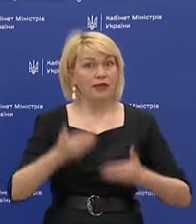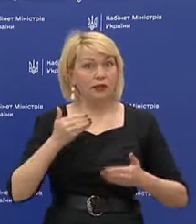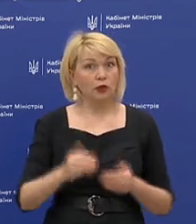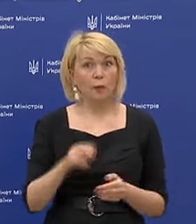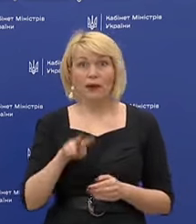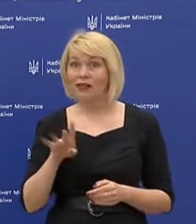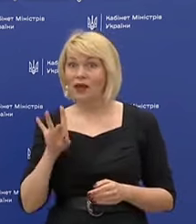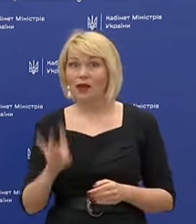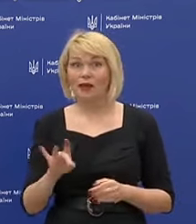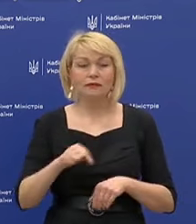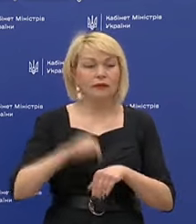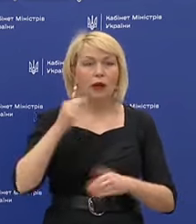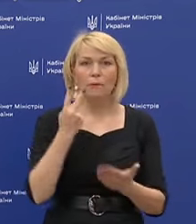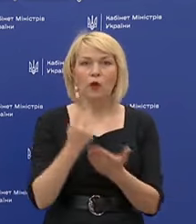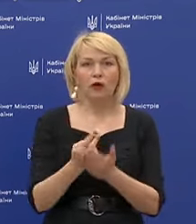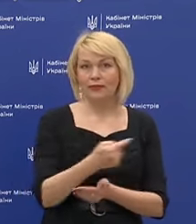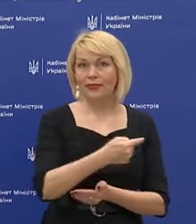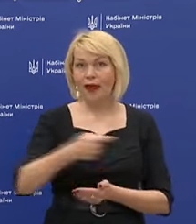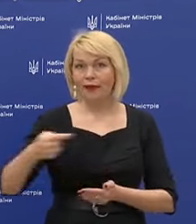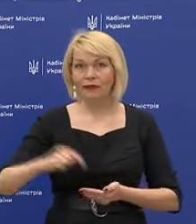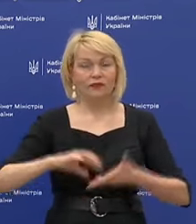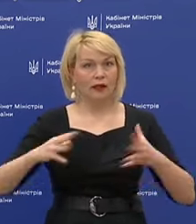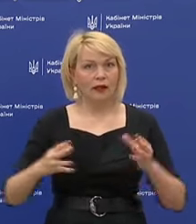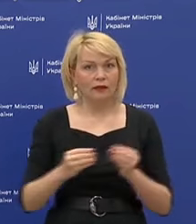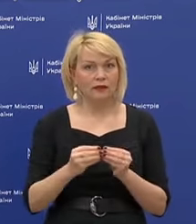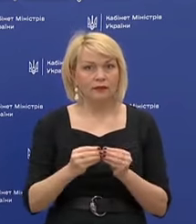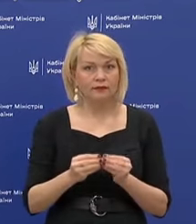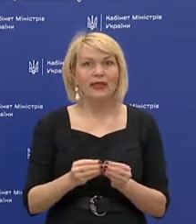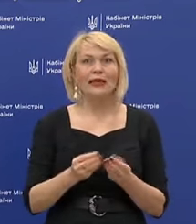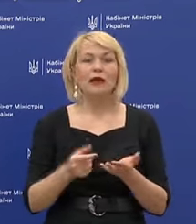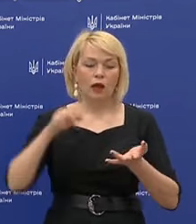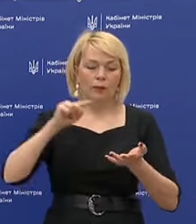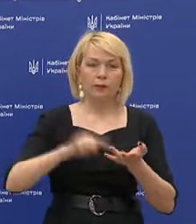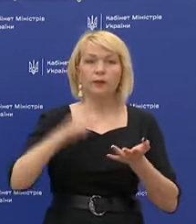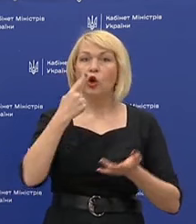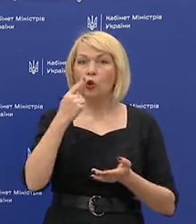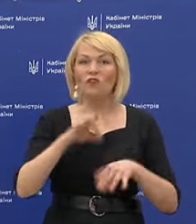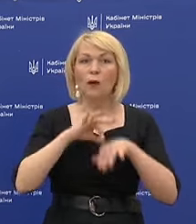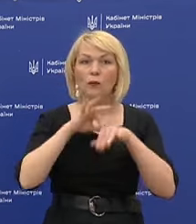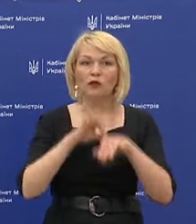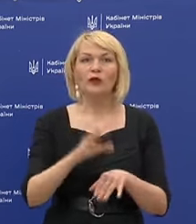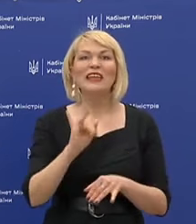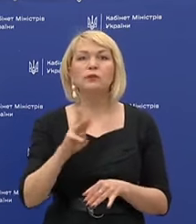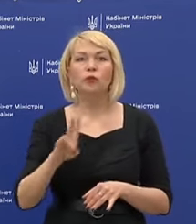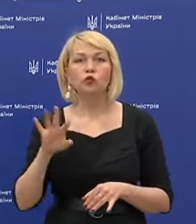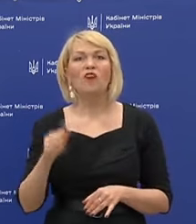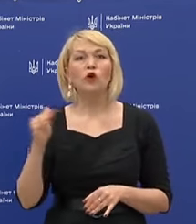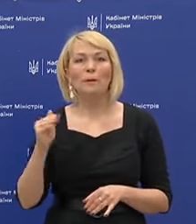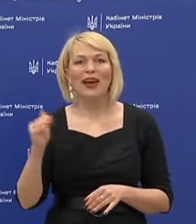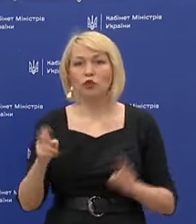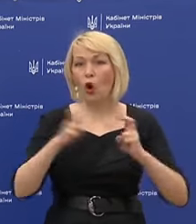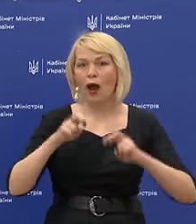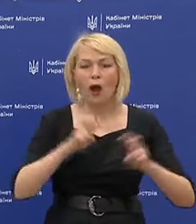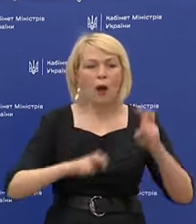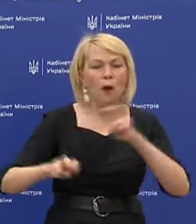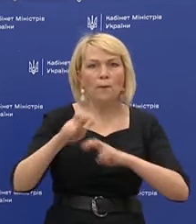полімеразна ланцюгова реакція показує негативний результат, забирається кров для проведення дослідження імуноферментного аналізу, саме